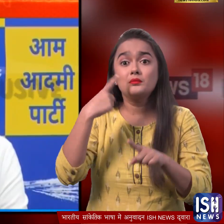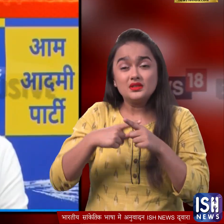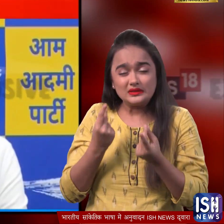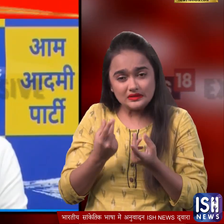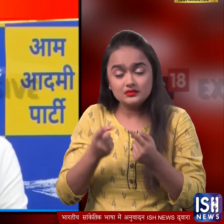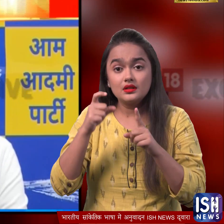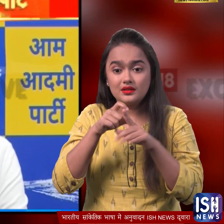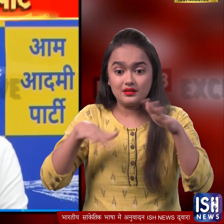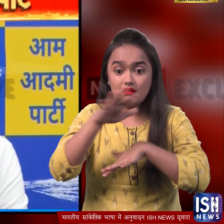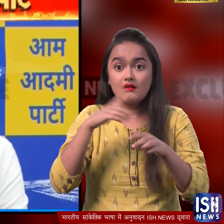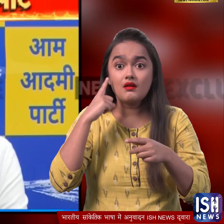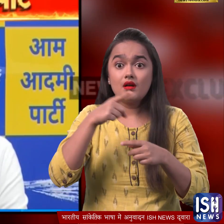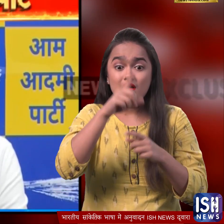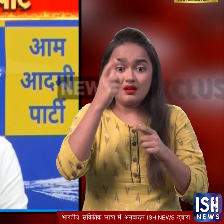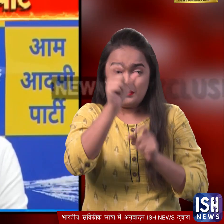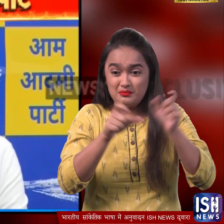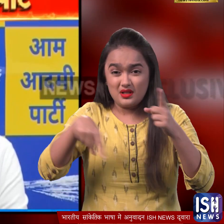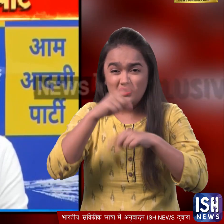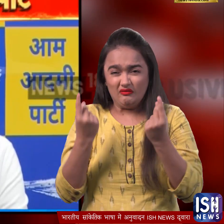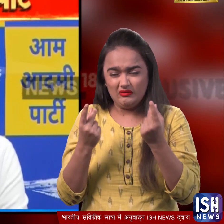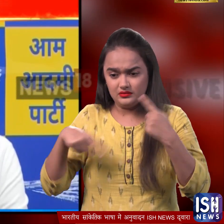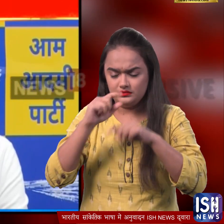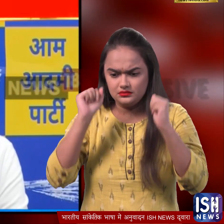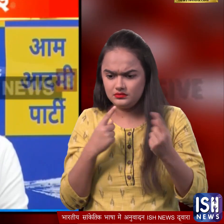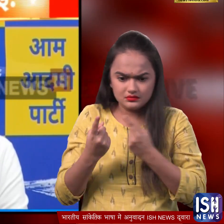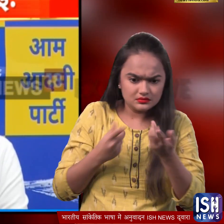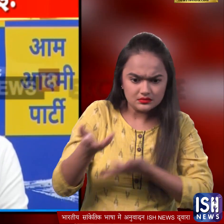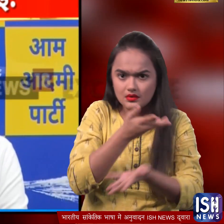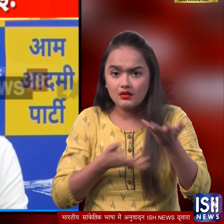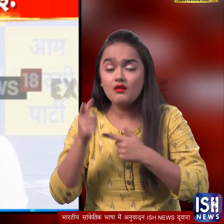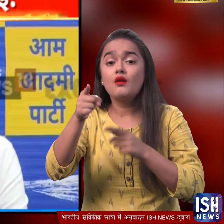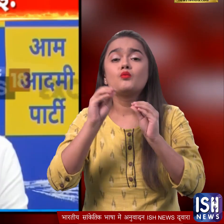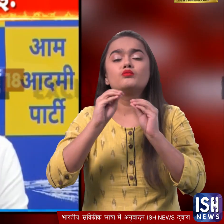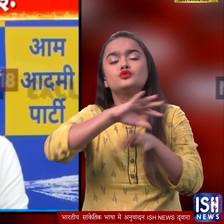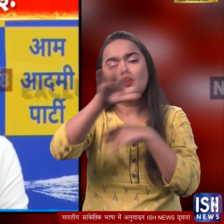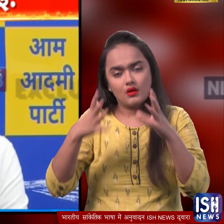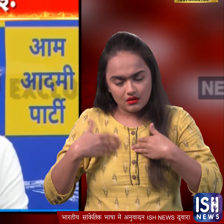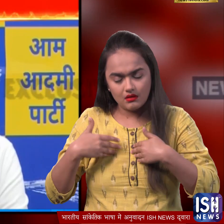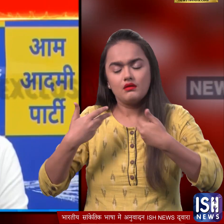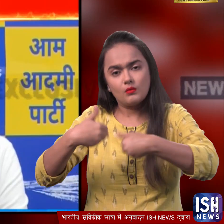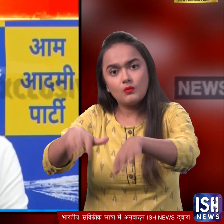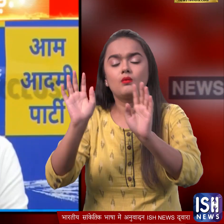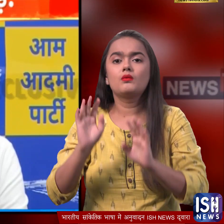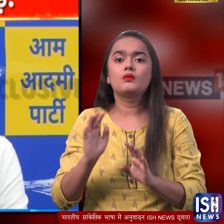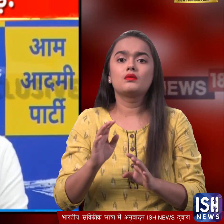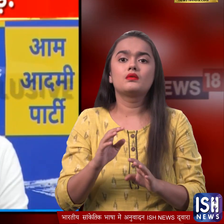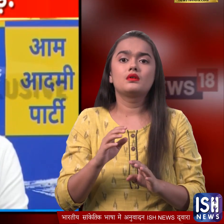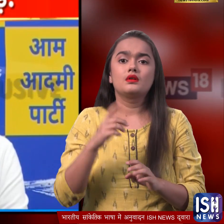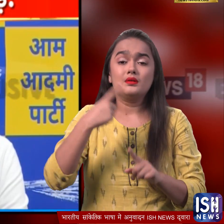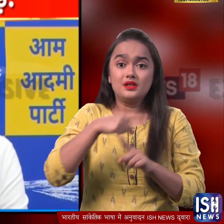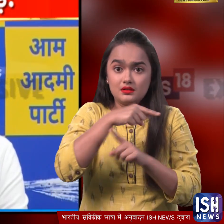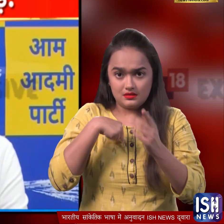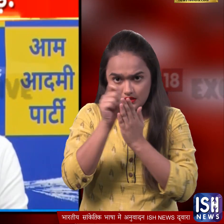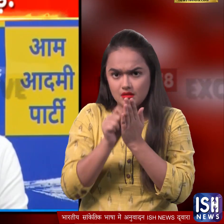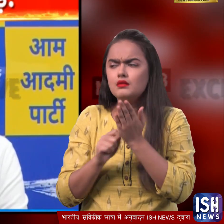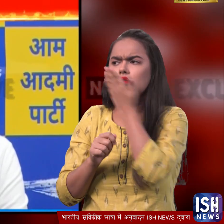दिल्ली डिजास्टर मैनेजमेंट अथॉरिटी की बैठक बुलाई जाए ताकि दिल्ली में छठ पूजा का आयोजन हो सके। एलजी साहब से हमने पत्र